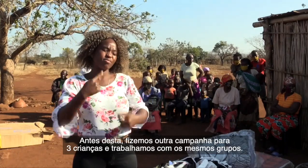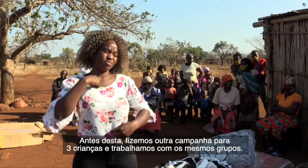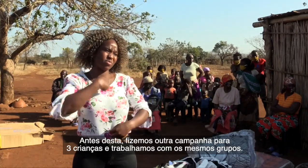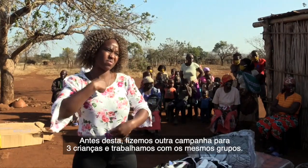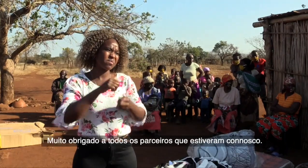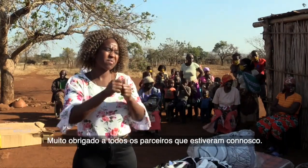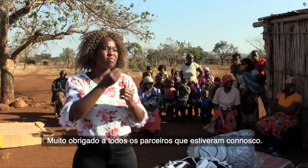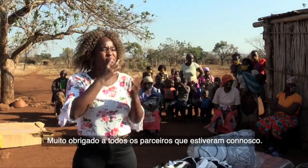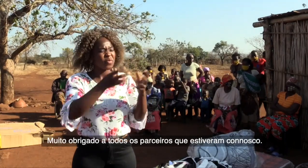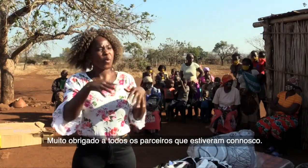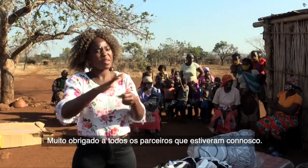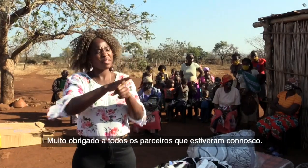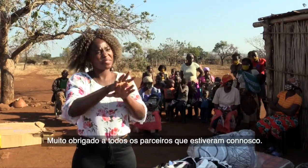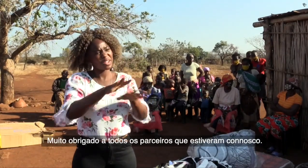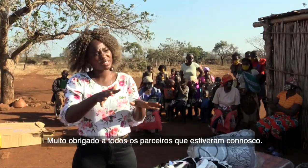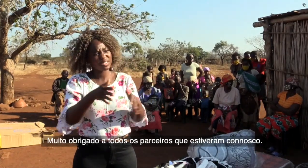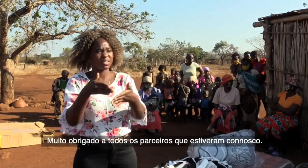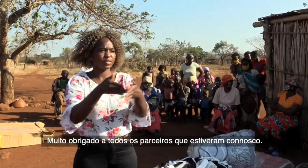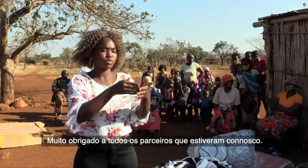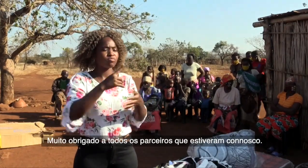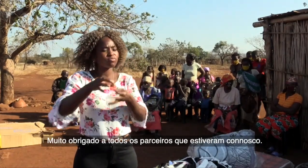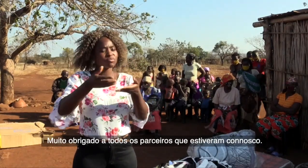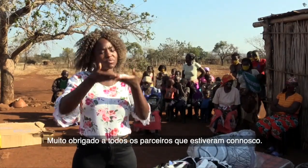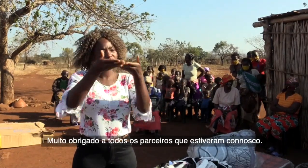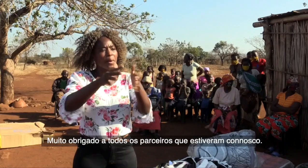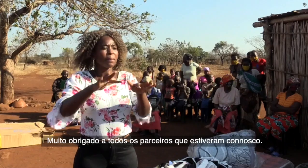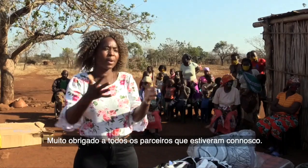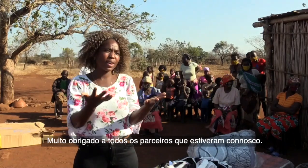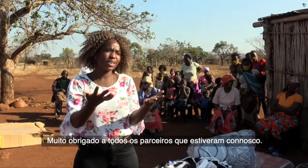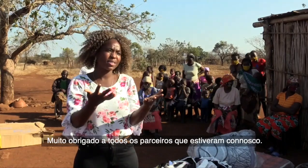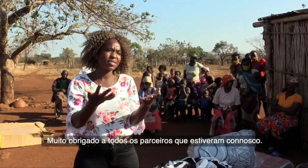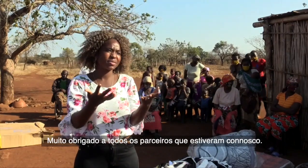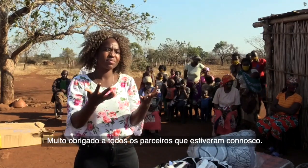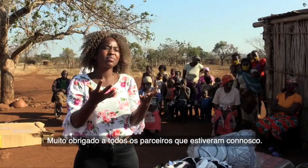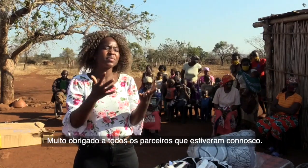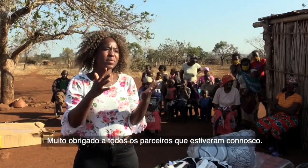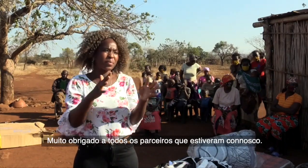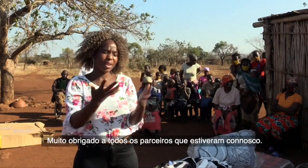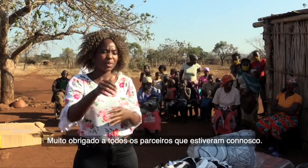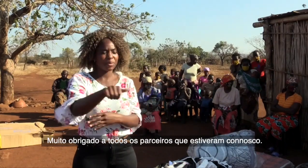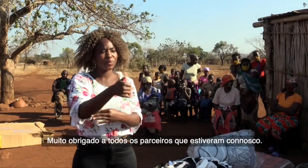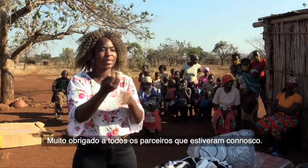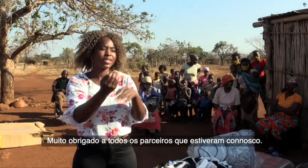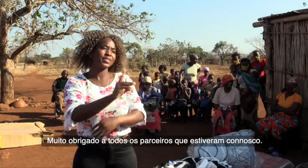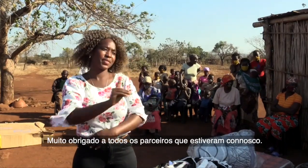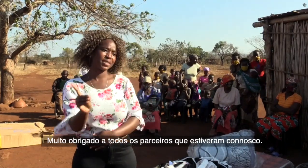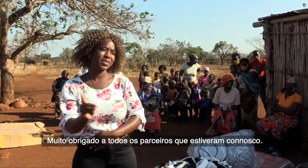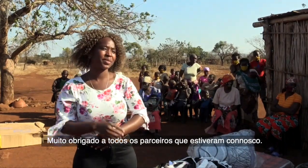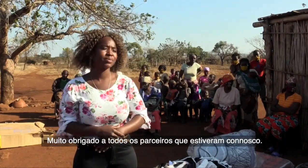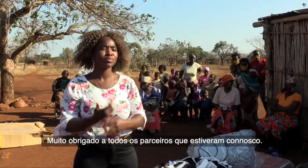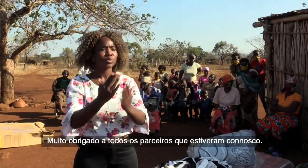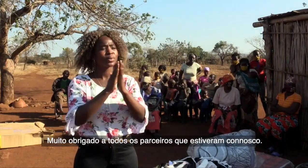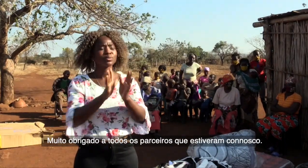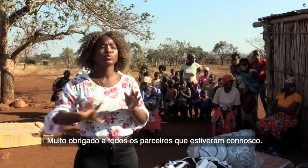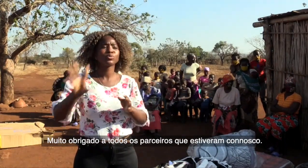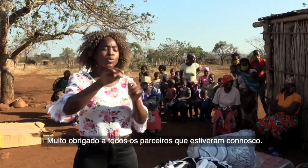esses grupos e que viram o sofrimento dessas crianças, sabendo que neste momento estamos a passar por uma pandemia e que é para melhorar